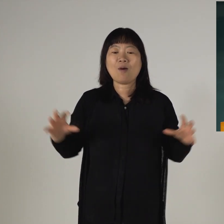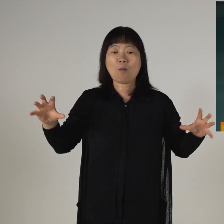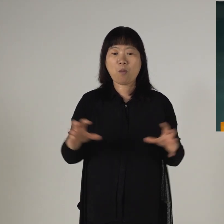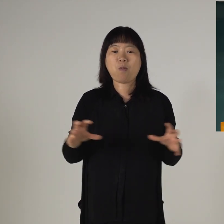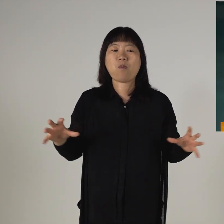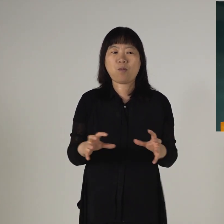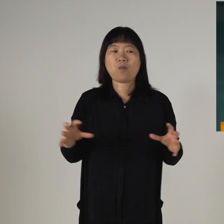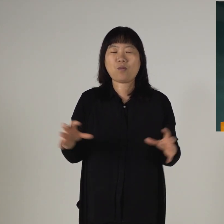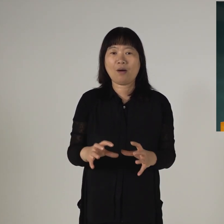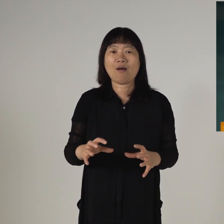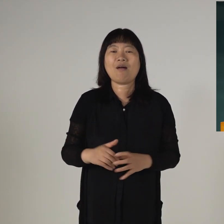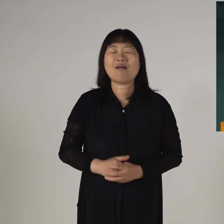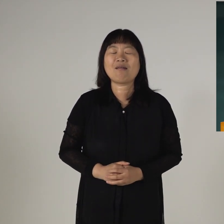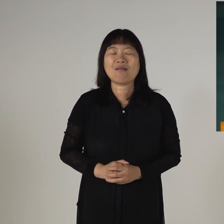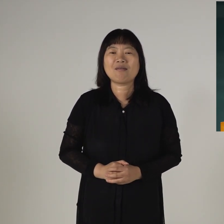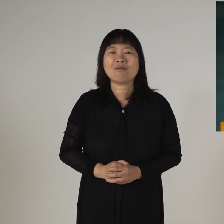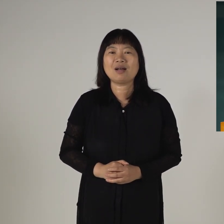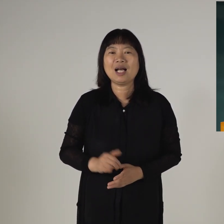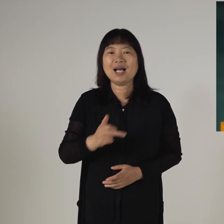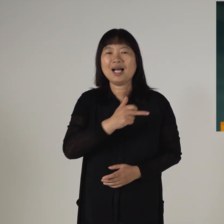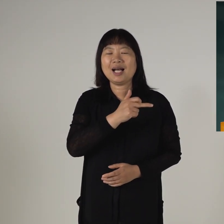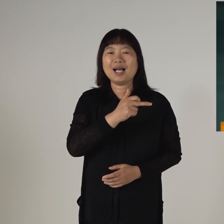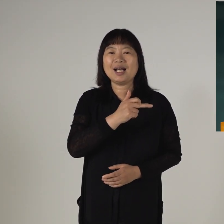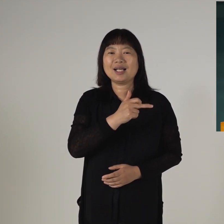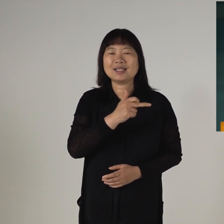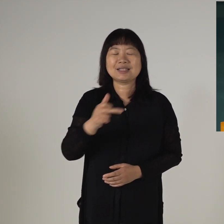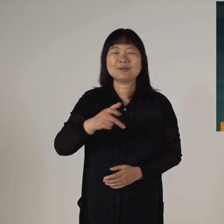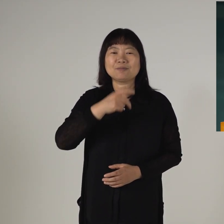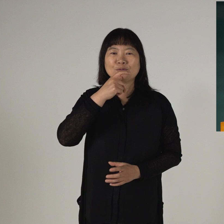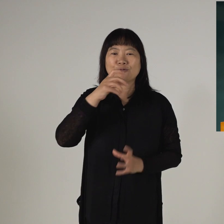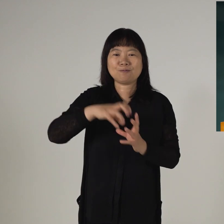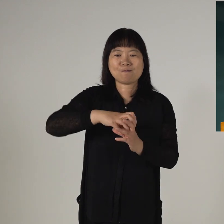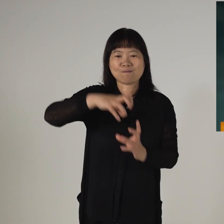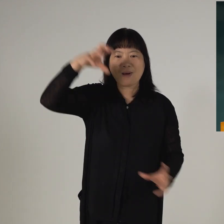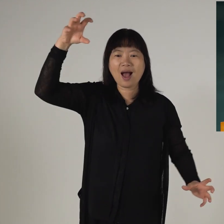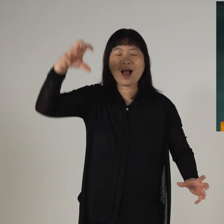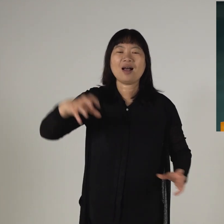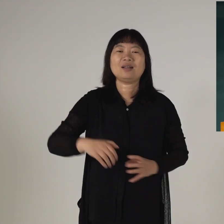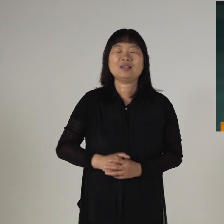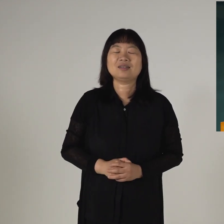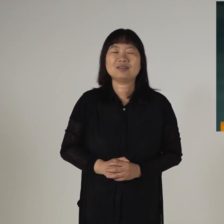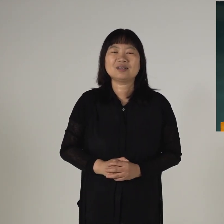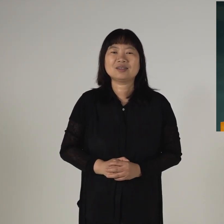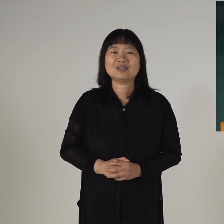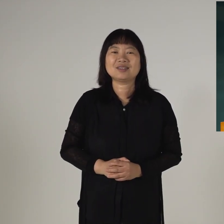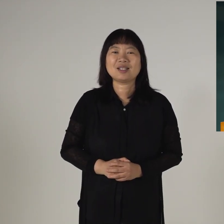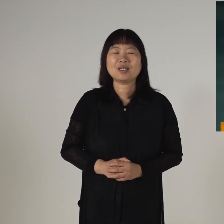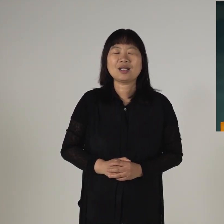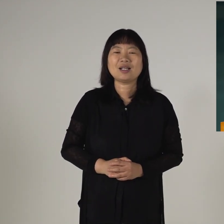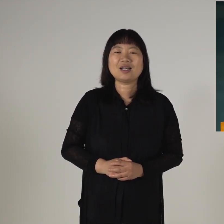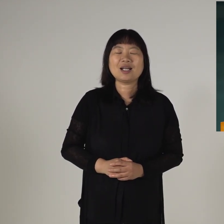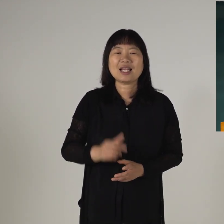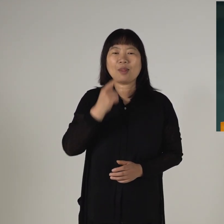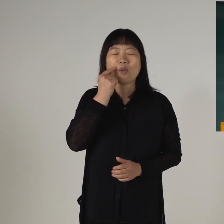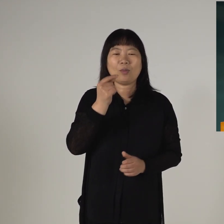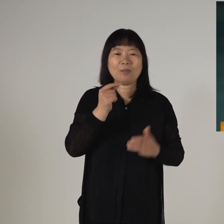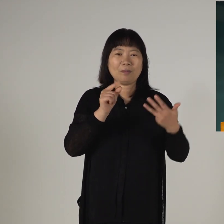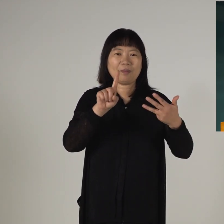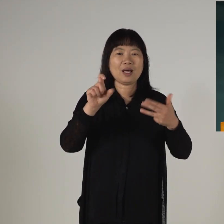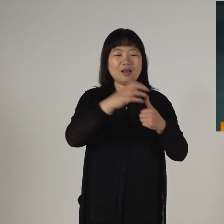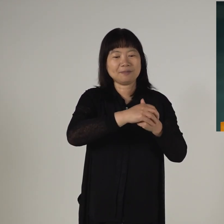모아지고 큰 물줄기로 합해져서 조국에 광복이 온 겁니다.